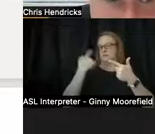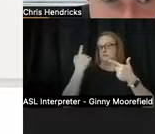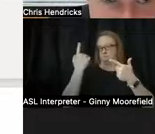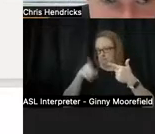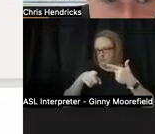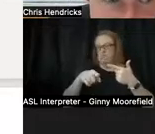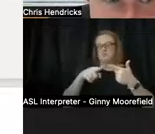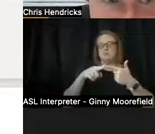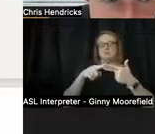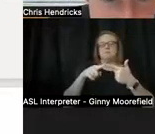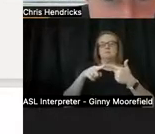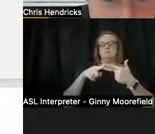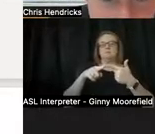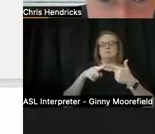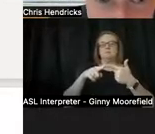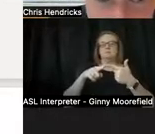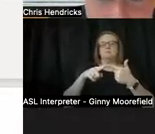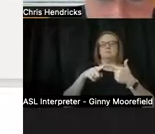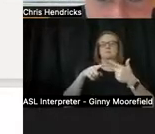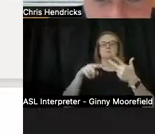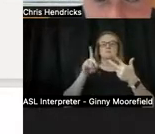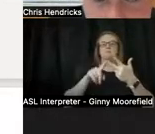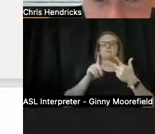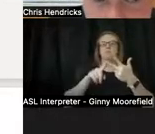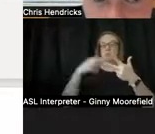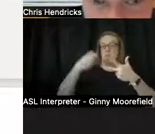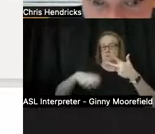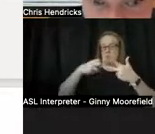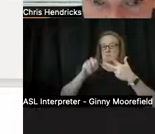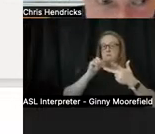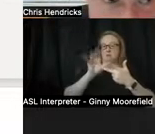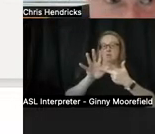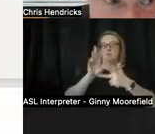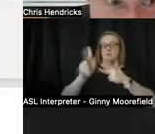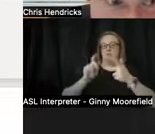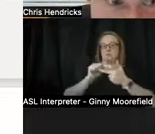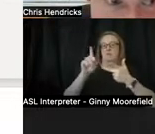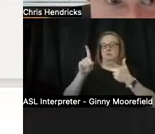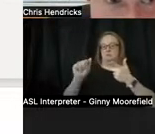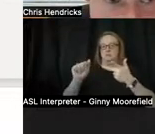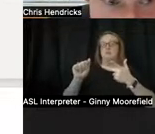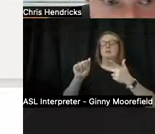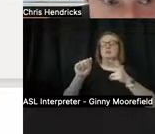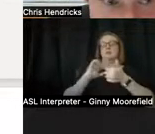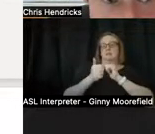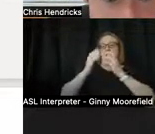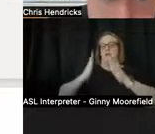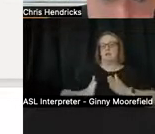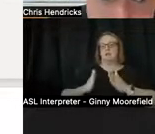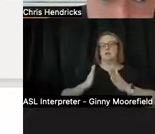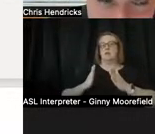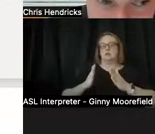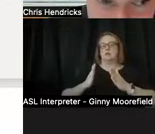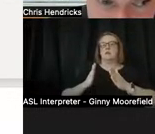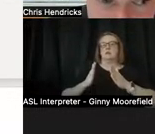de salud de servicios humanos hay un evento y luego cuestiones que afectan a las personas con discapacidades candidatos